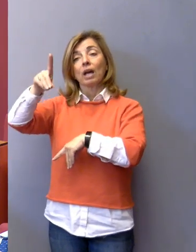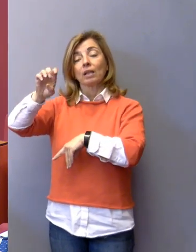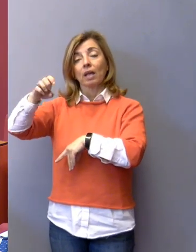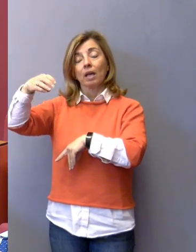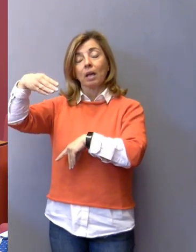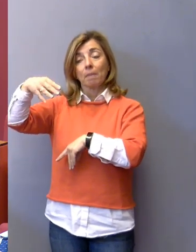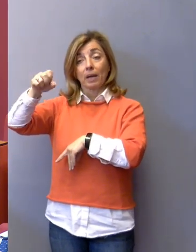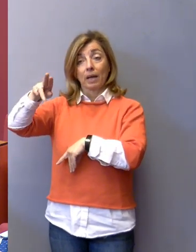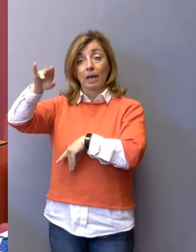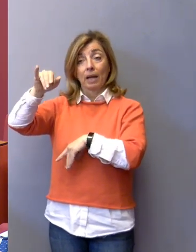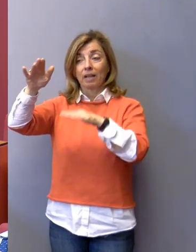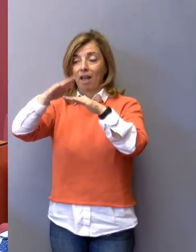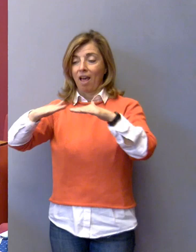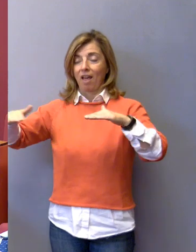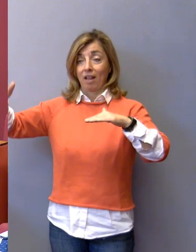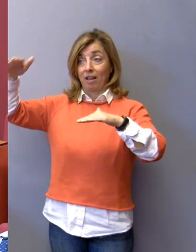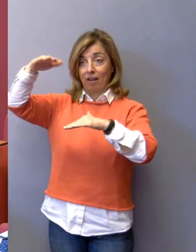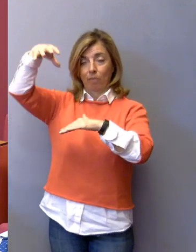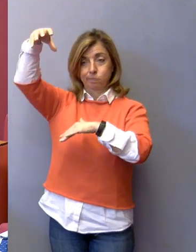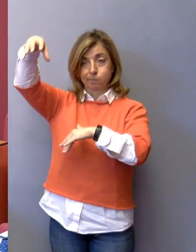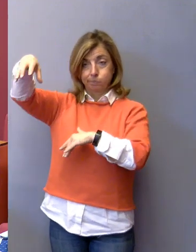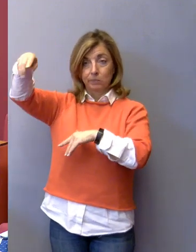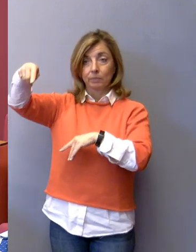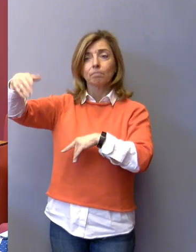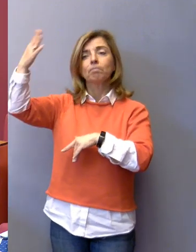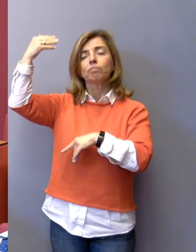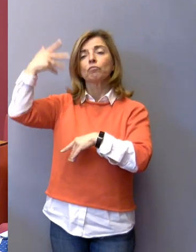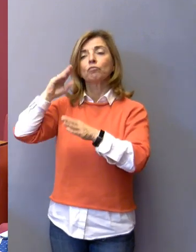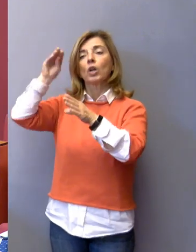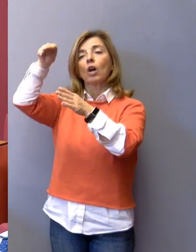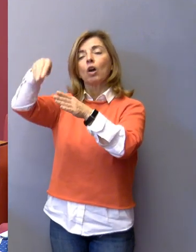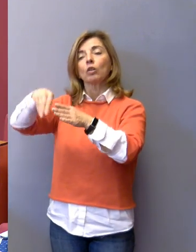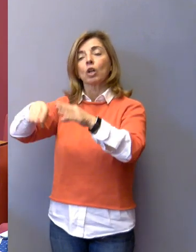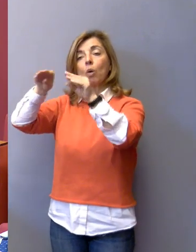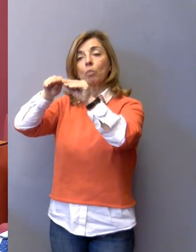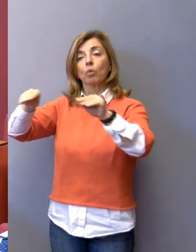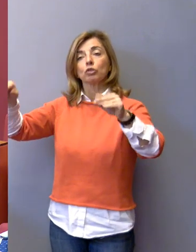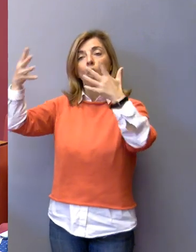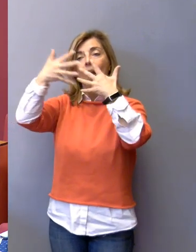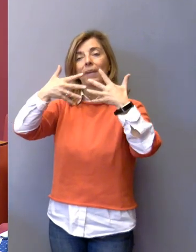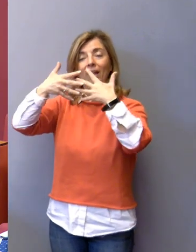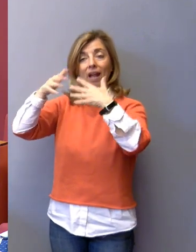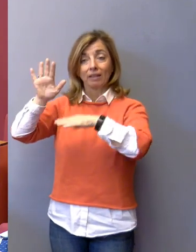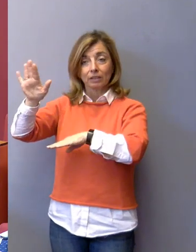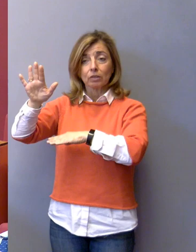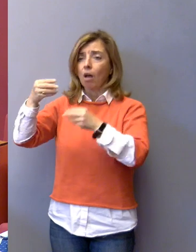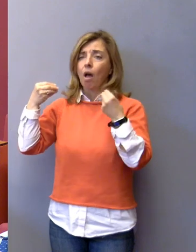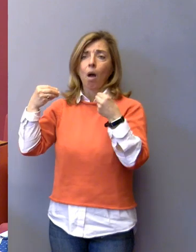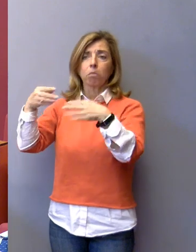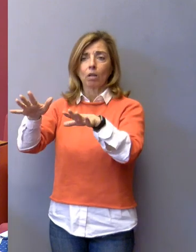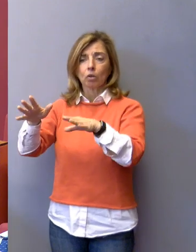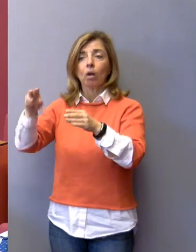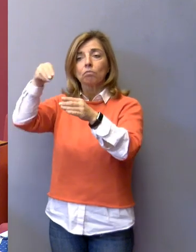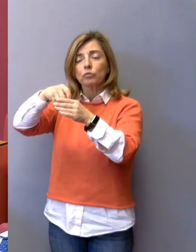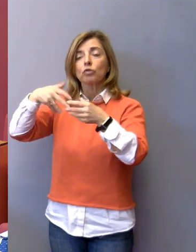a livello superiore che ospitava un tempo il museo americanistico abbandonato c'è la sede dei Carabinieri